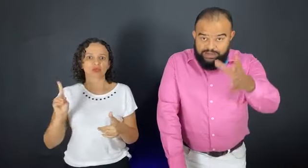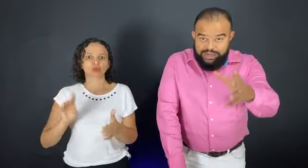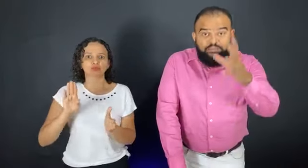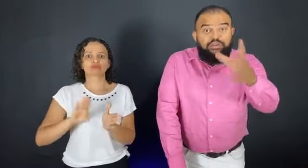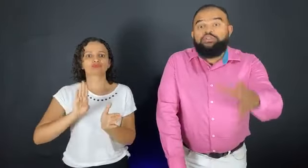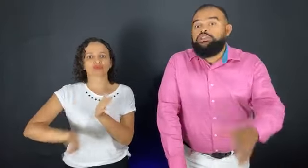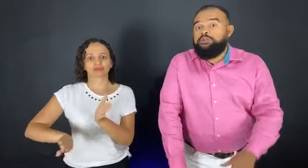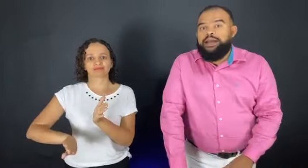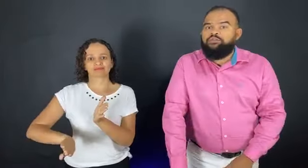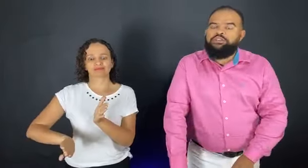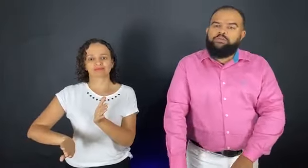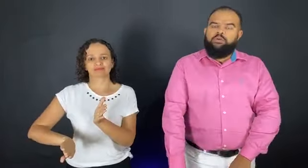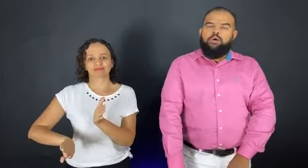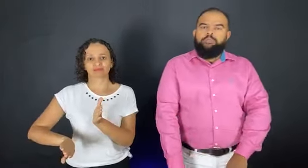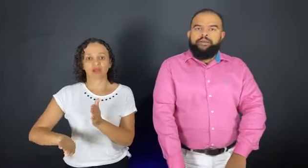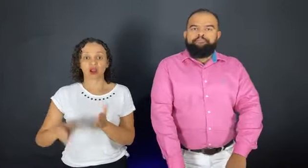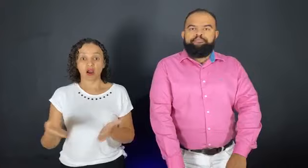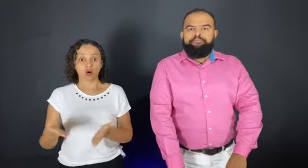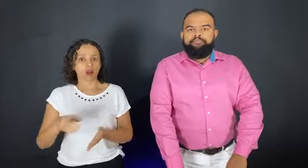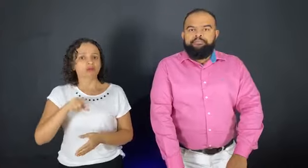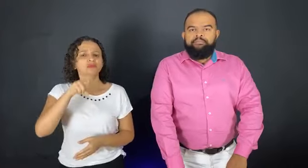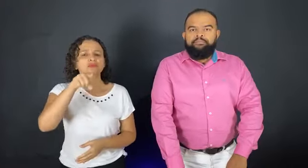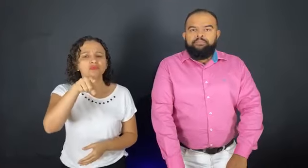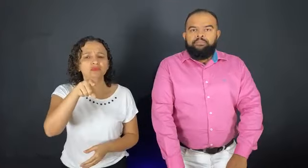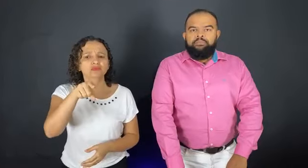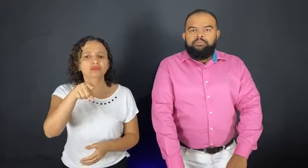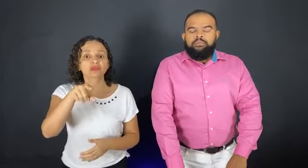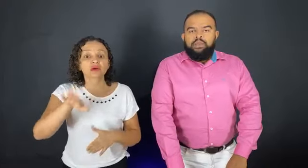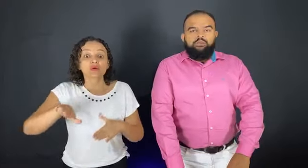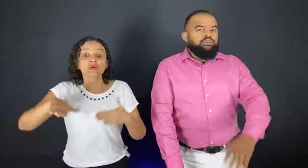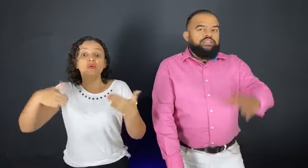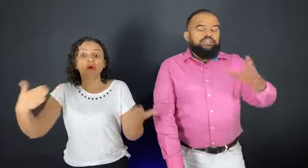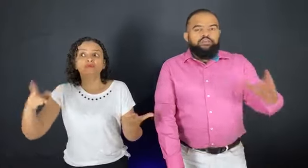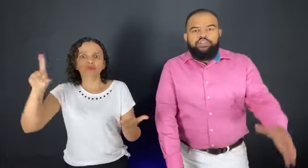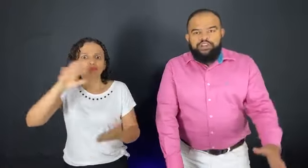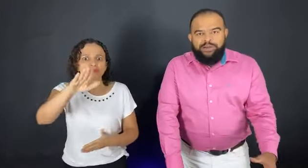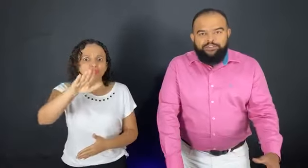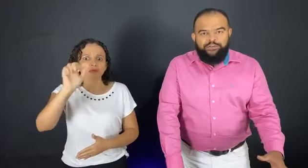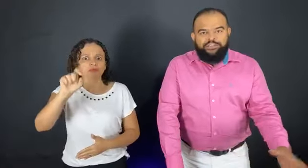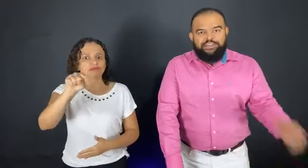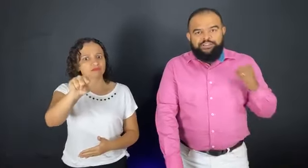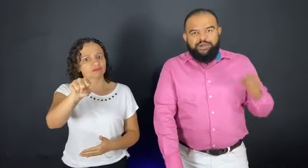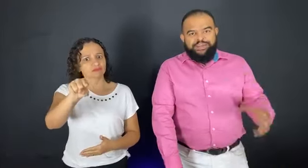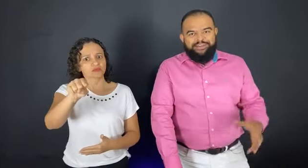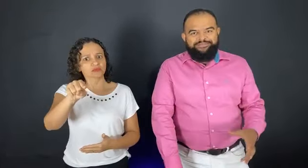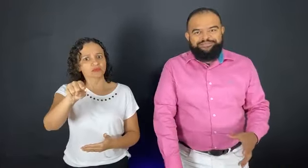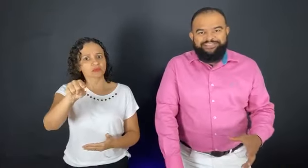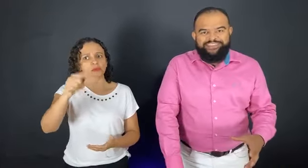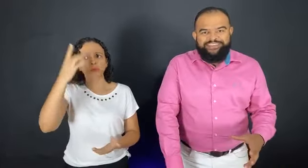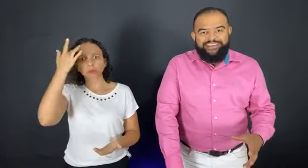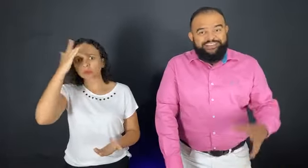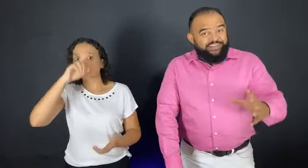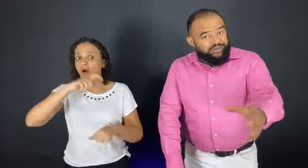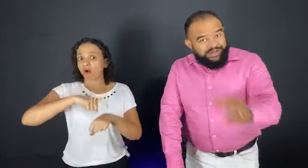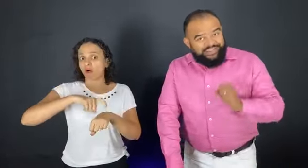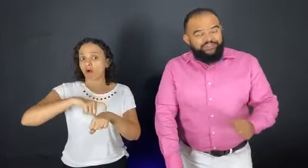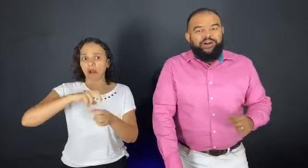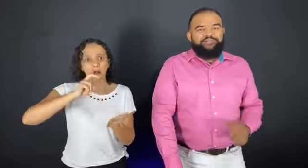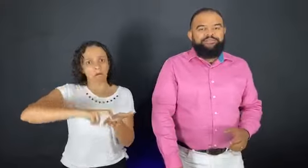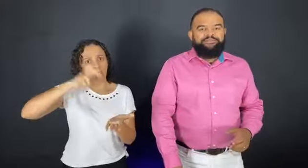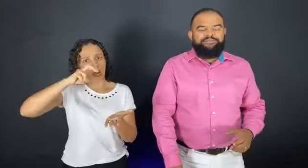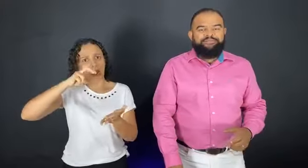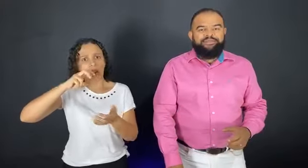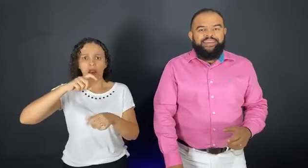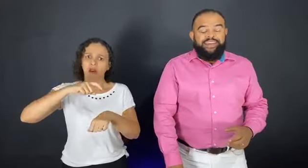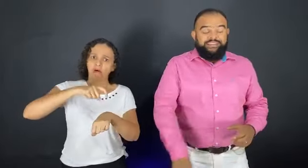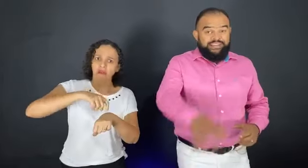Você tem trabalhado, Deus tem chamado você para uma obra. Não sei se Deus tem chamado você de manhã, tem chamado às